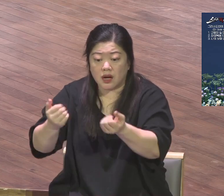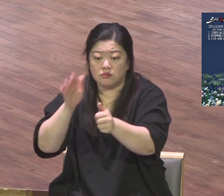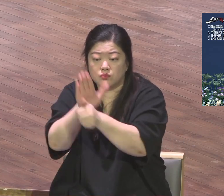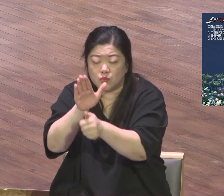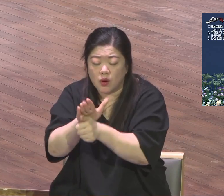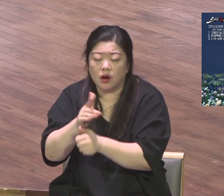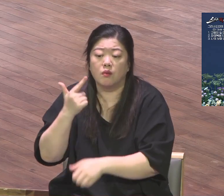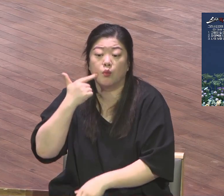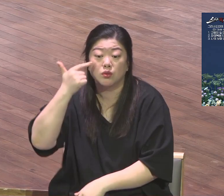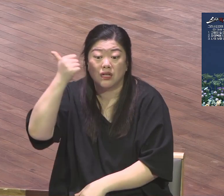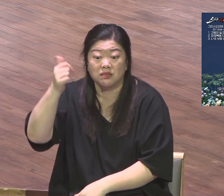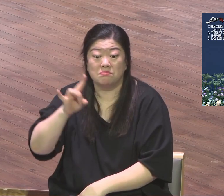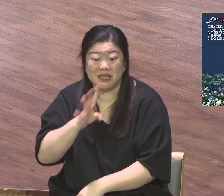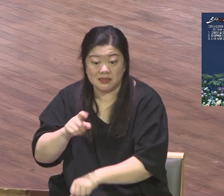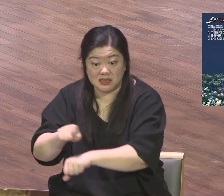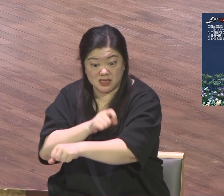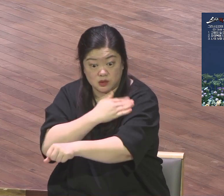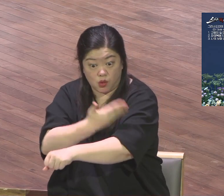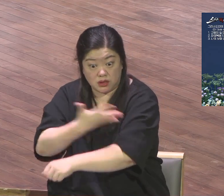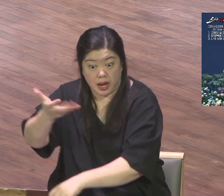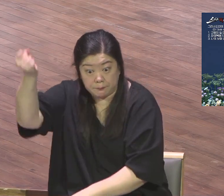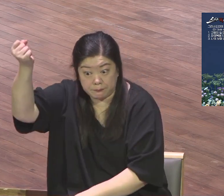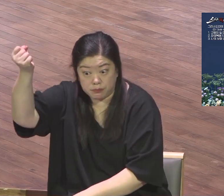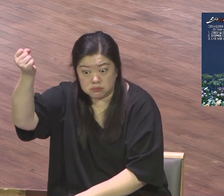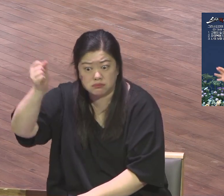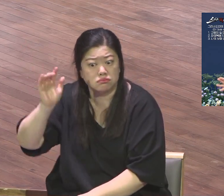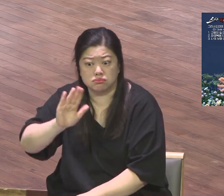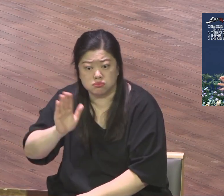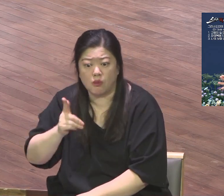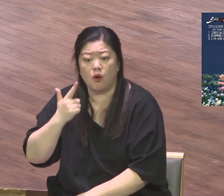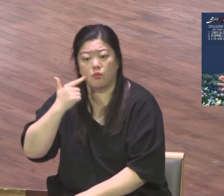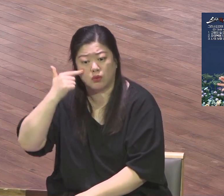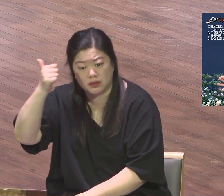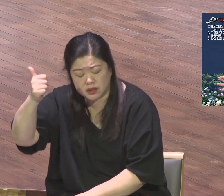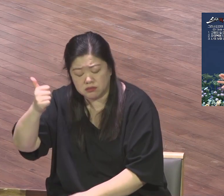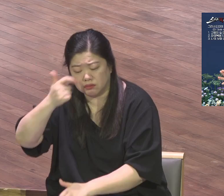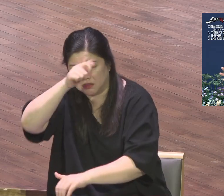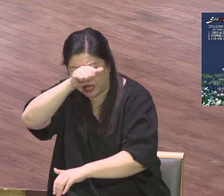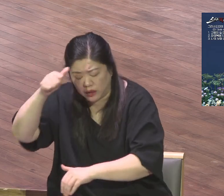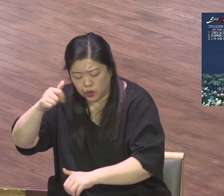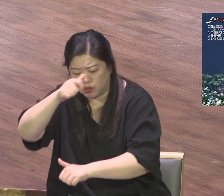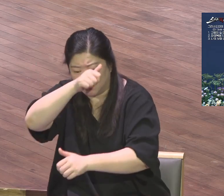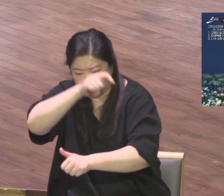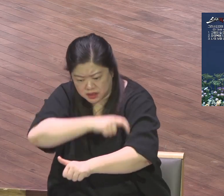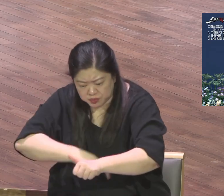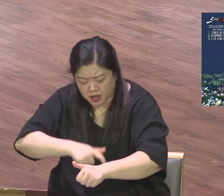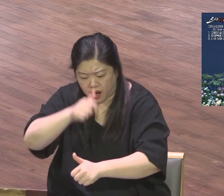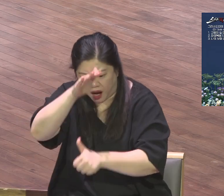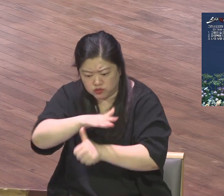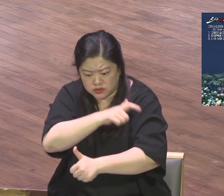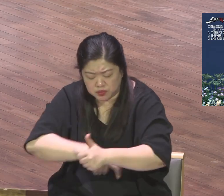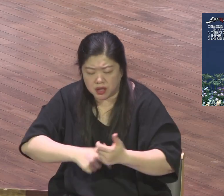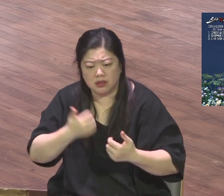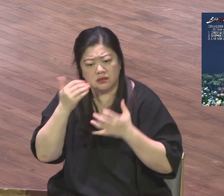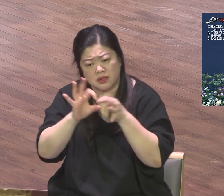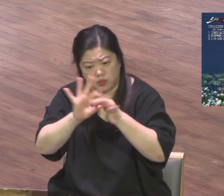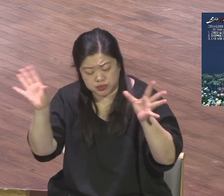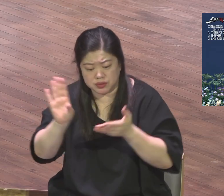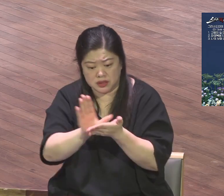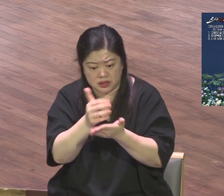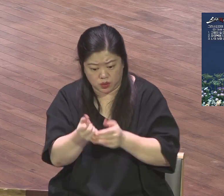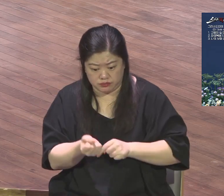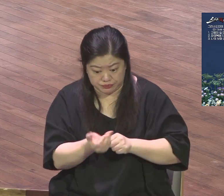우리가 사회 각 분야에서 문화, 예술, 체육, 정치, 사회 모든 분야에서 어떤 영역에서든지